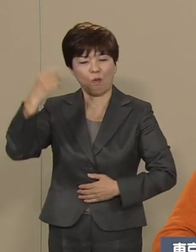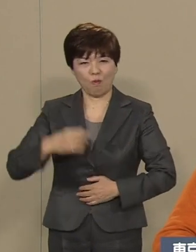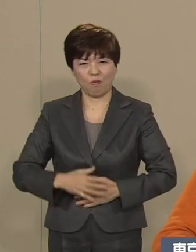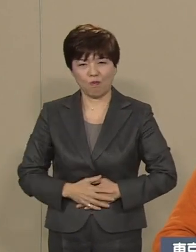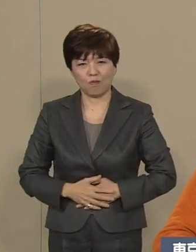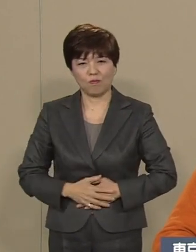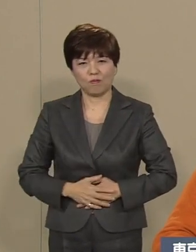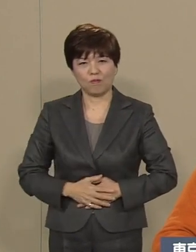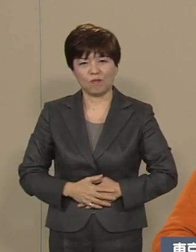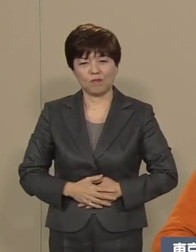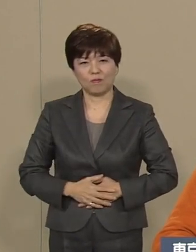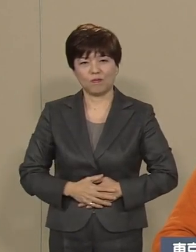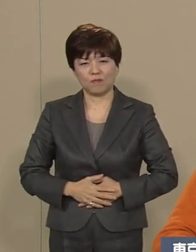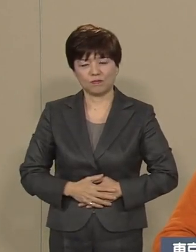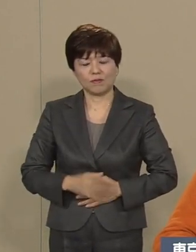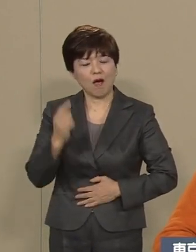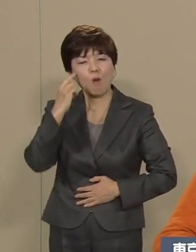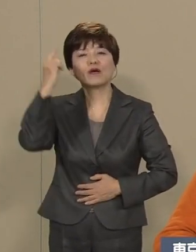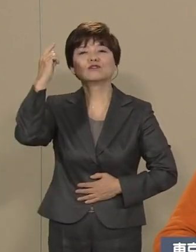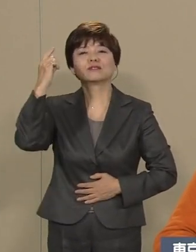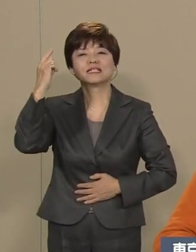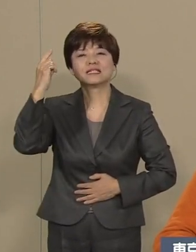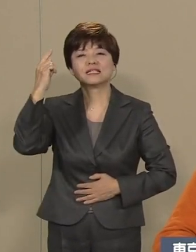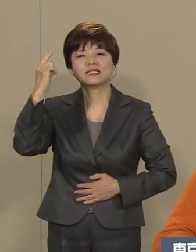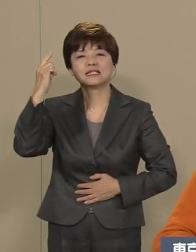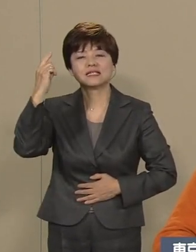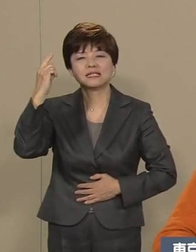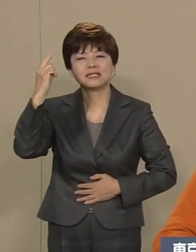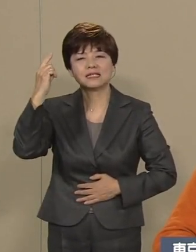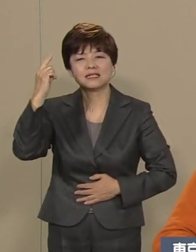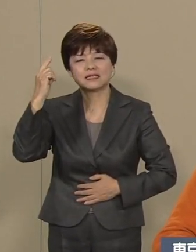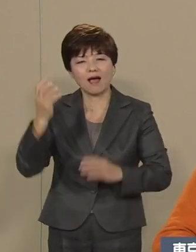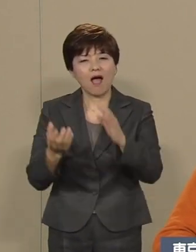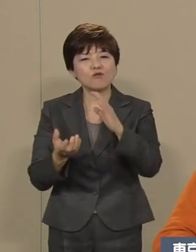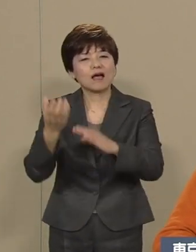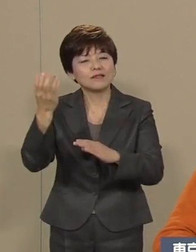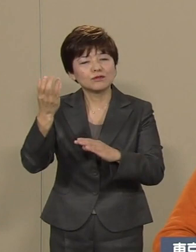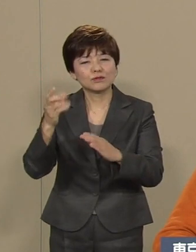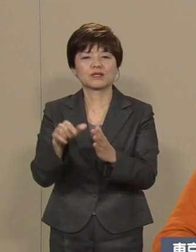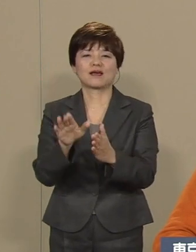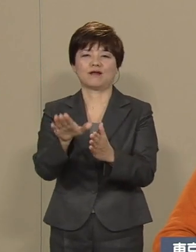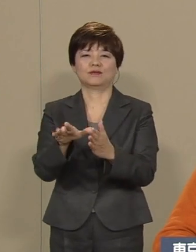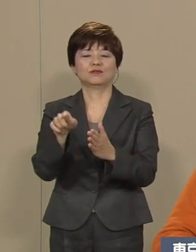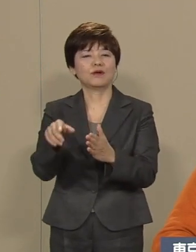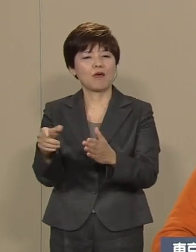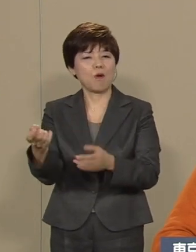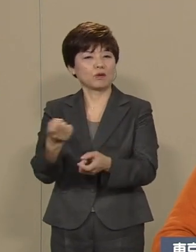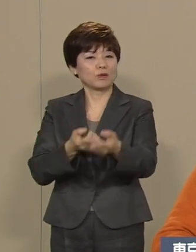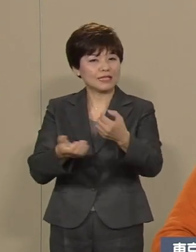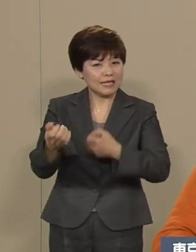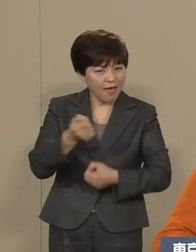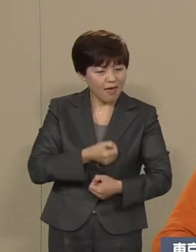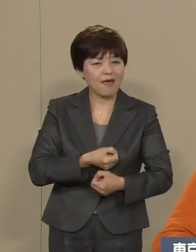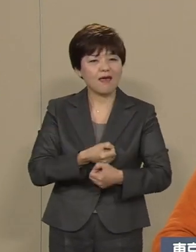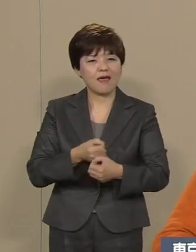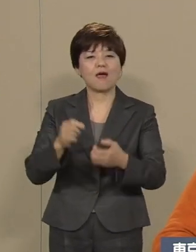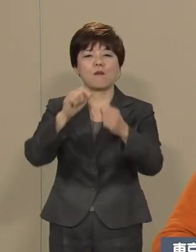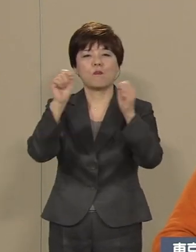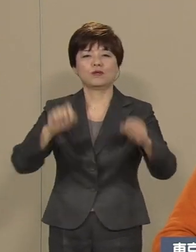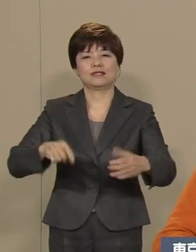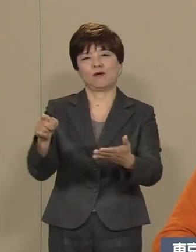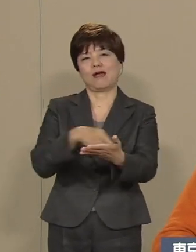発想ふとした思いつきで発想が浮かんでくることがあきそういうものを取り入れ問題を解決して